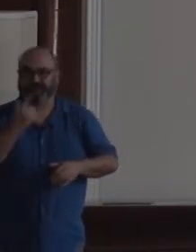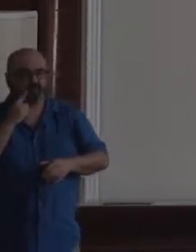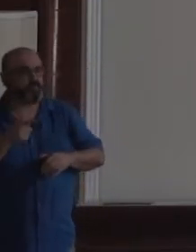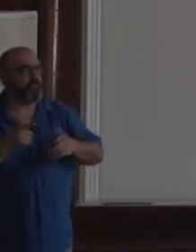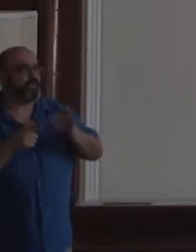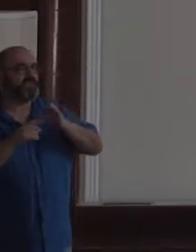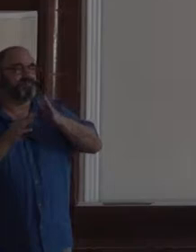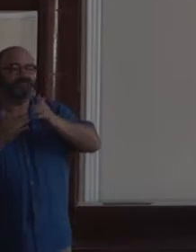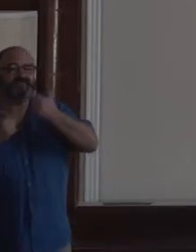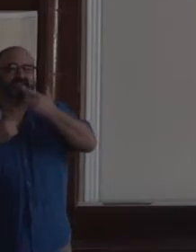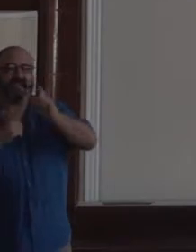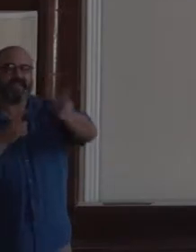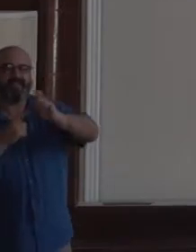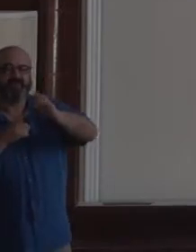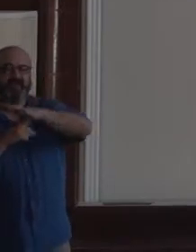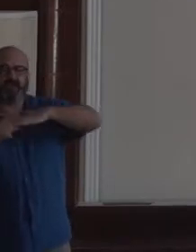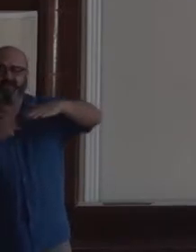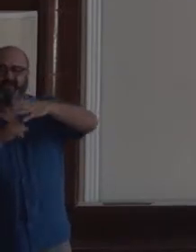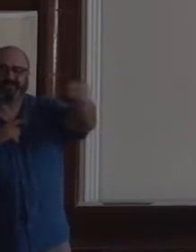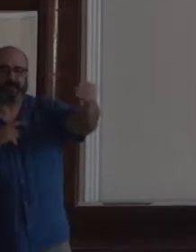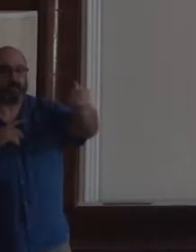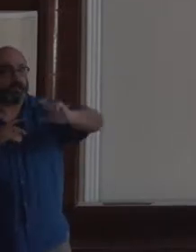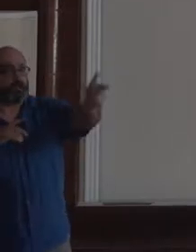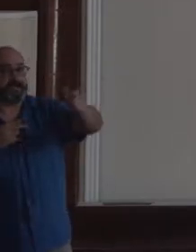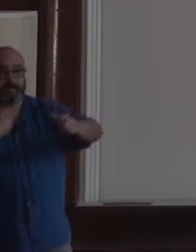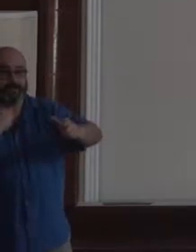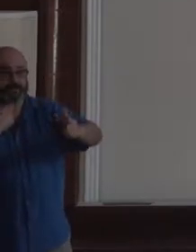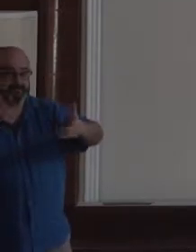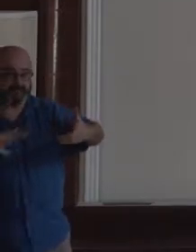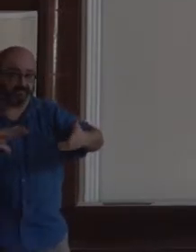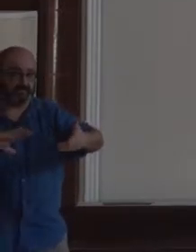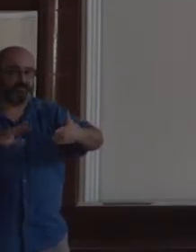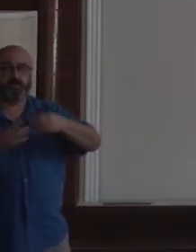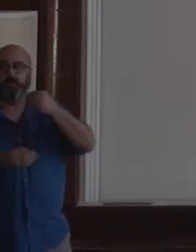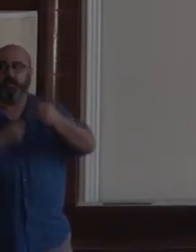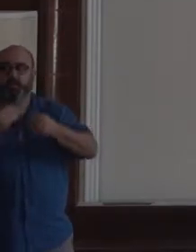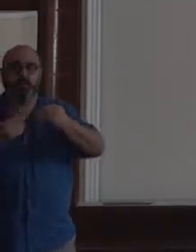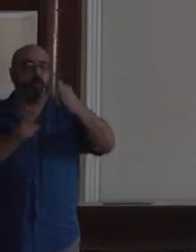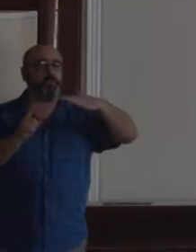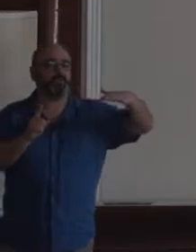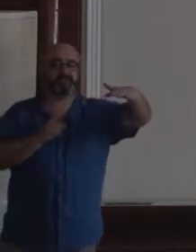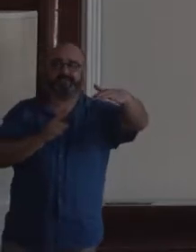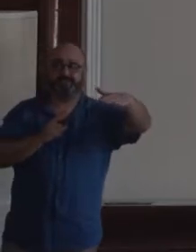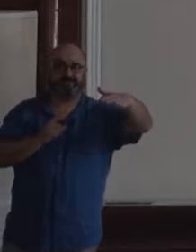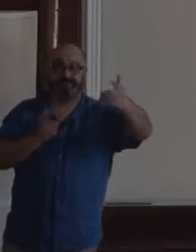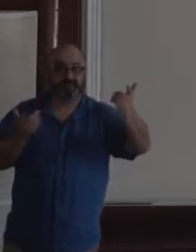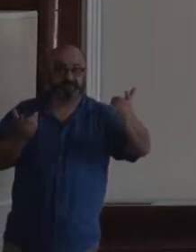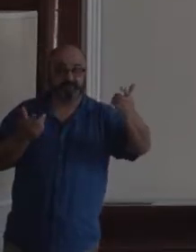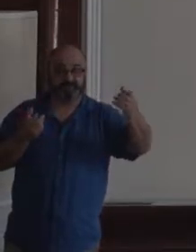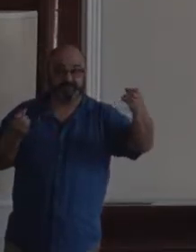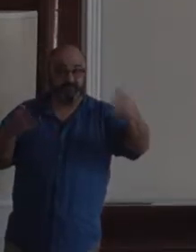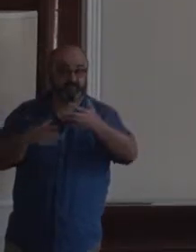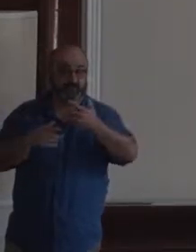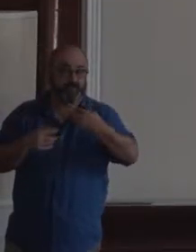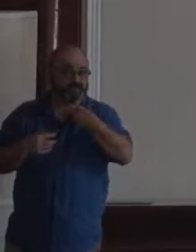qu'on doit interagir avec un contexte extérieur qu'on ne maîtrise pas ou que ce contexte extérieur n'est pas déterministe. Par